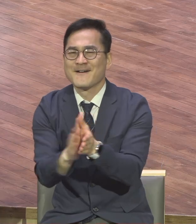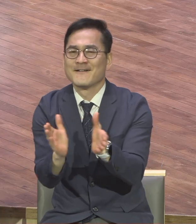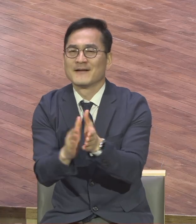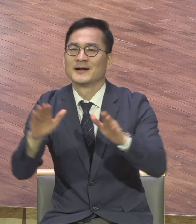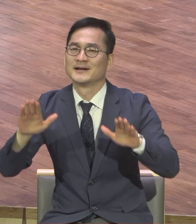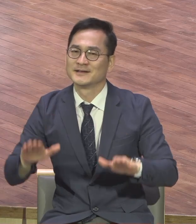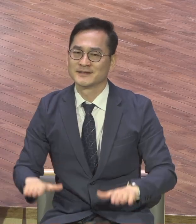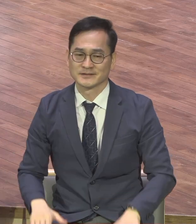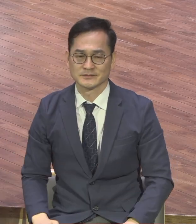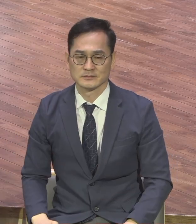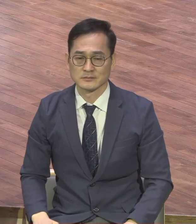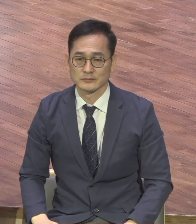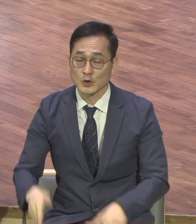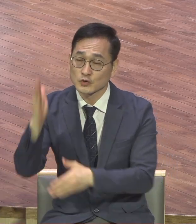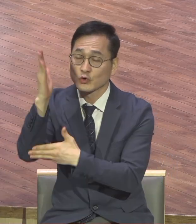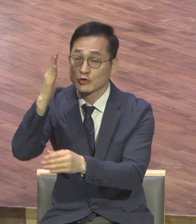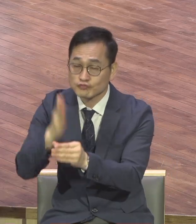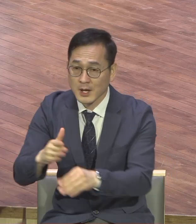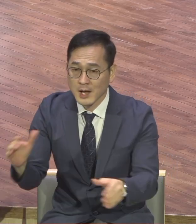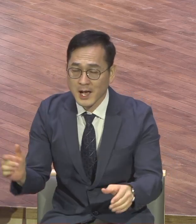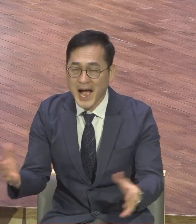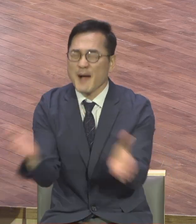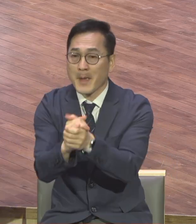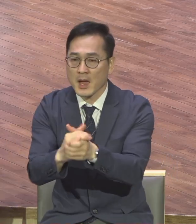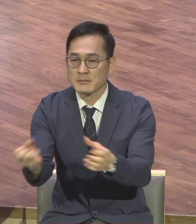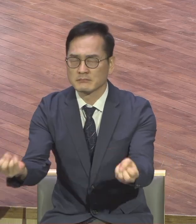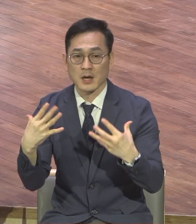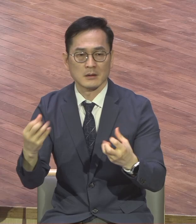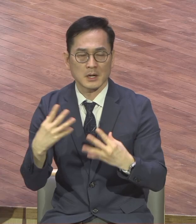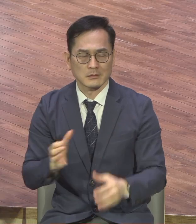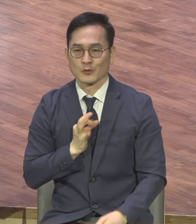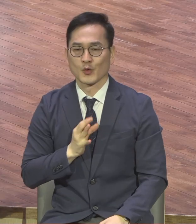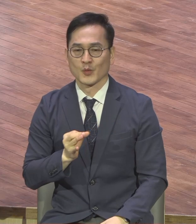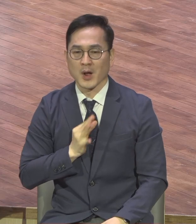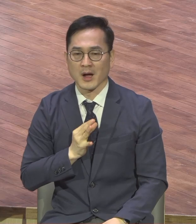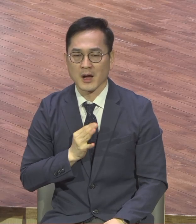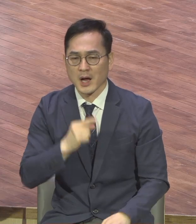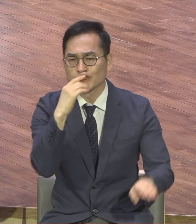무슨 말만 하면 아멘. 이게 무슨 북한에서 온 것들이가.